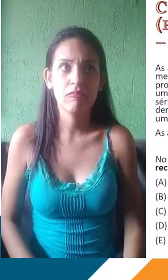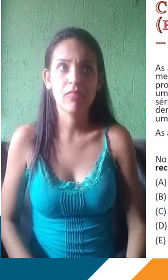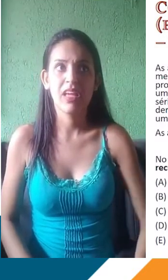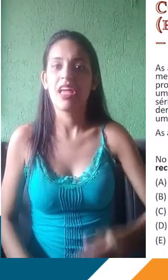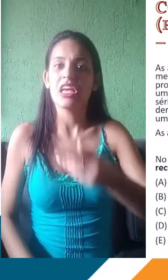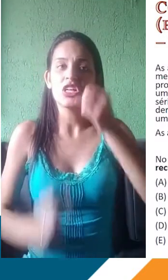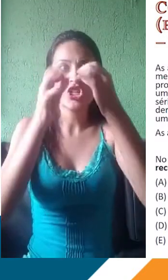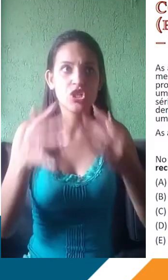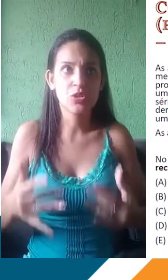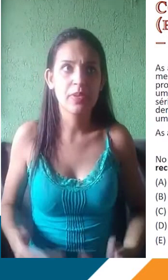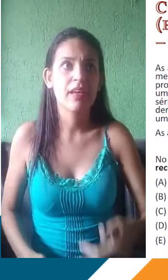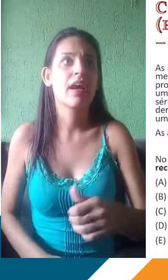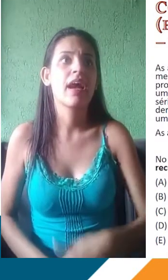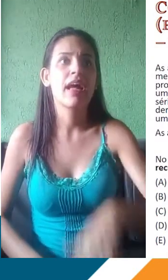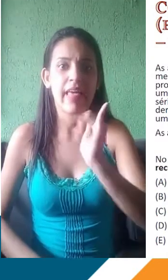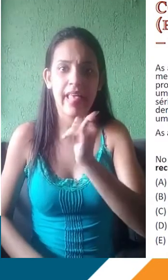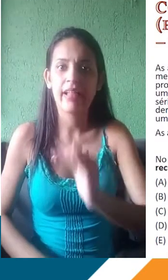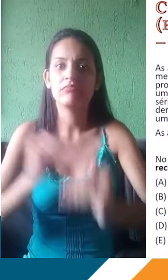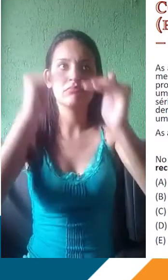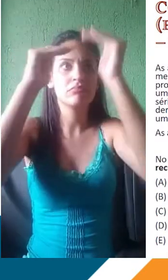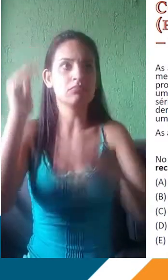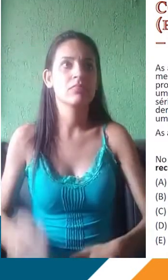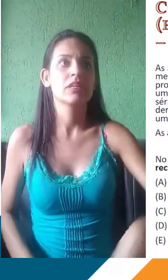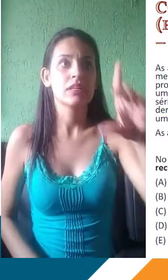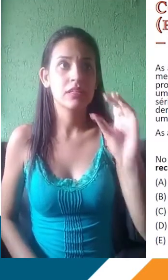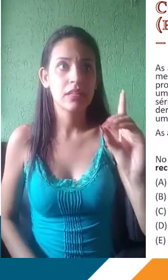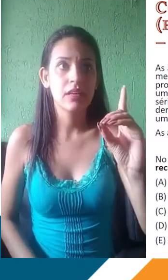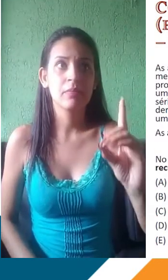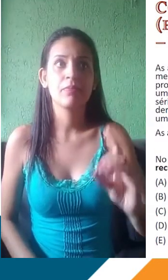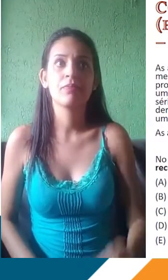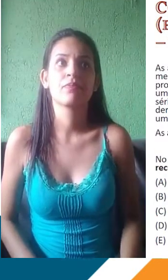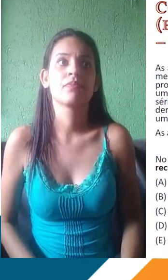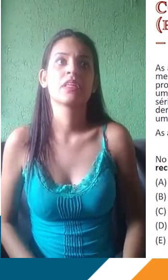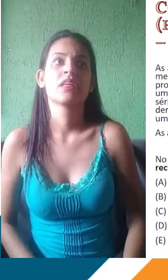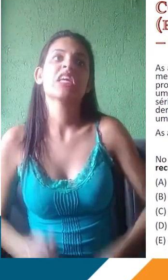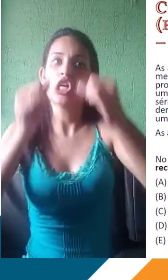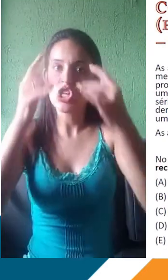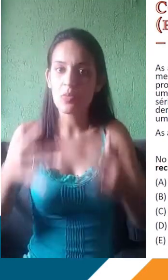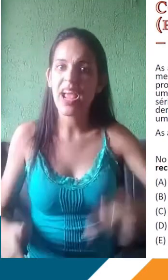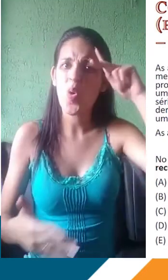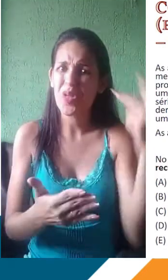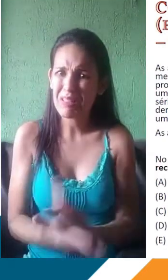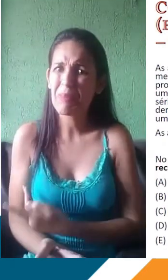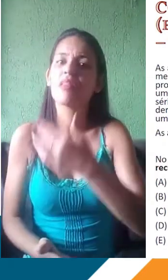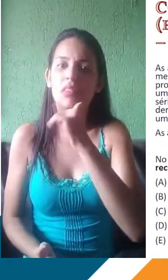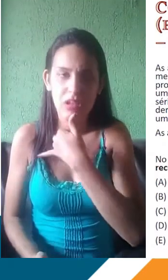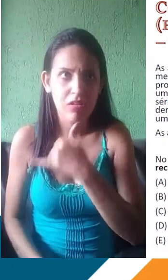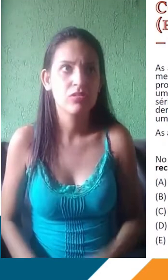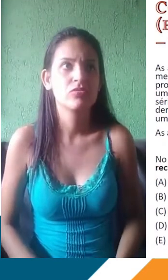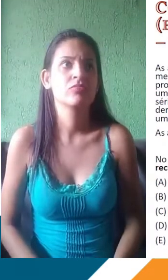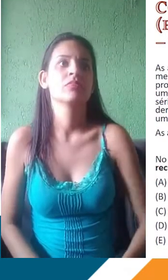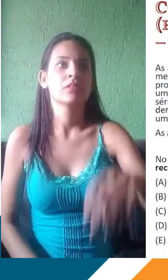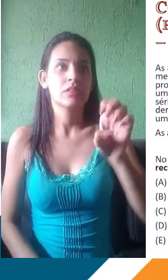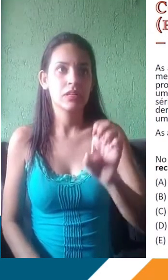Complementar a descrição do acontecimento trágico. E letra E. Expressar a banalidade dos assuntos tratados na